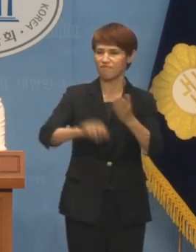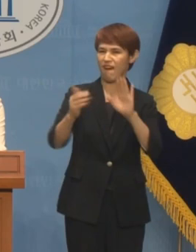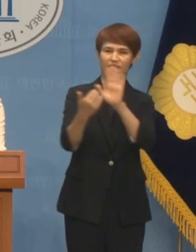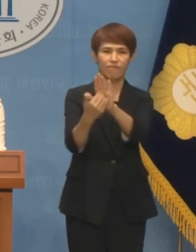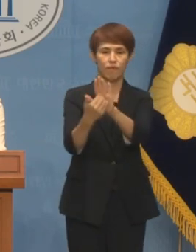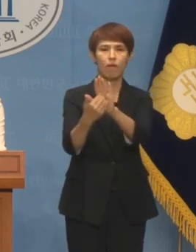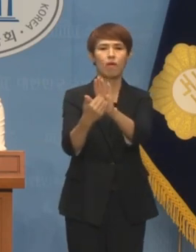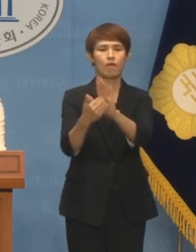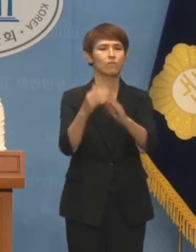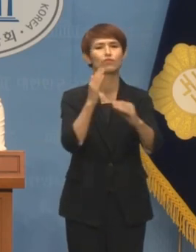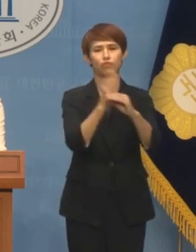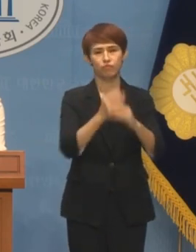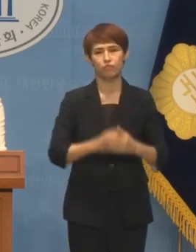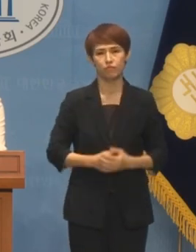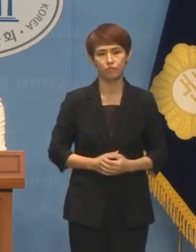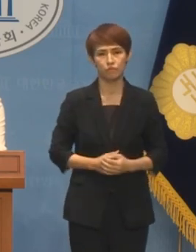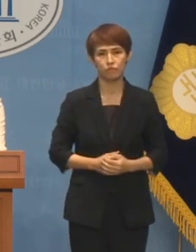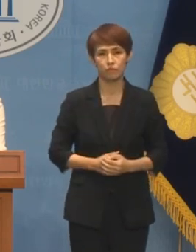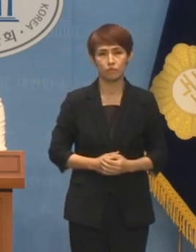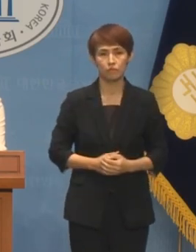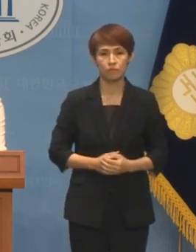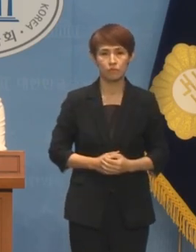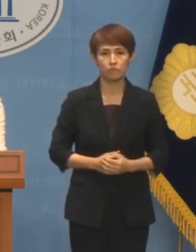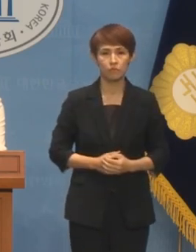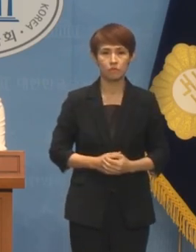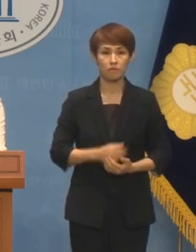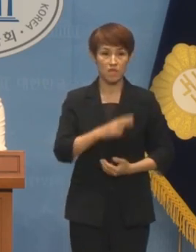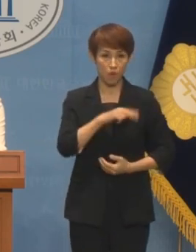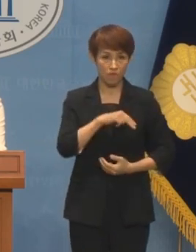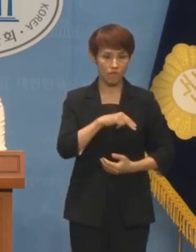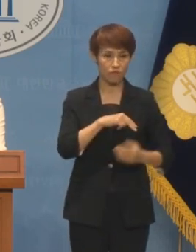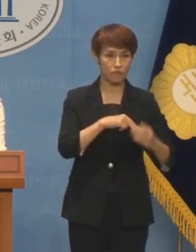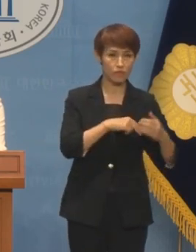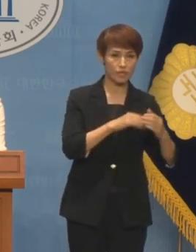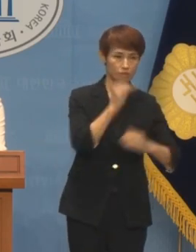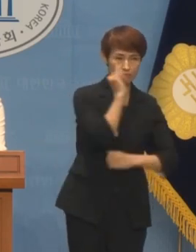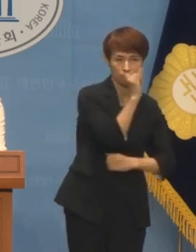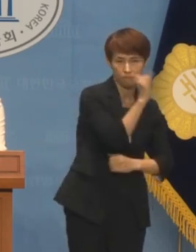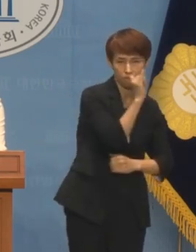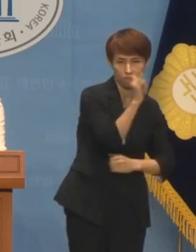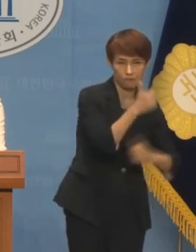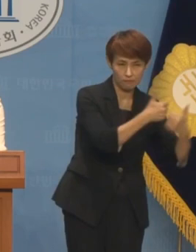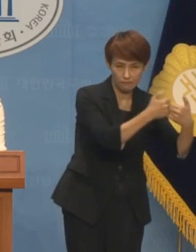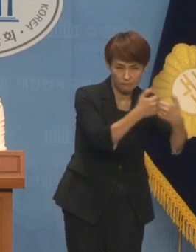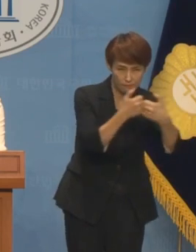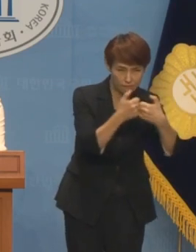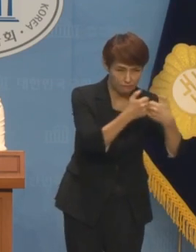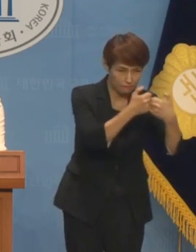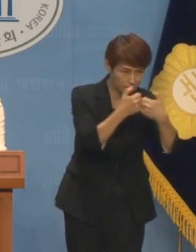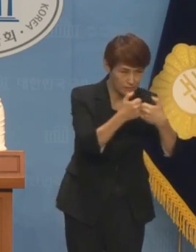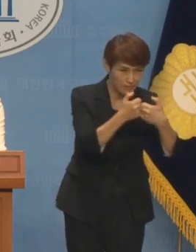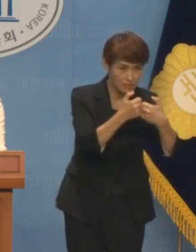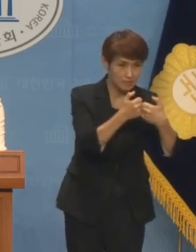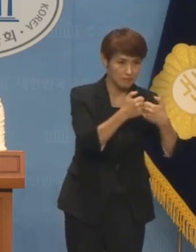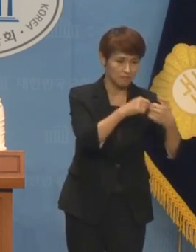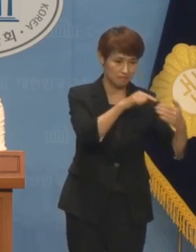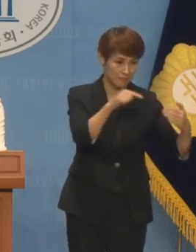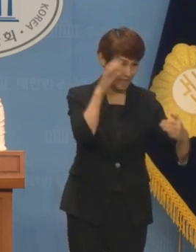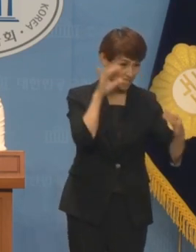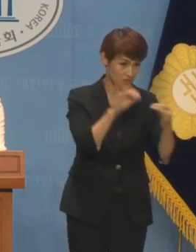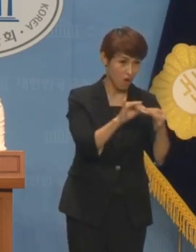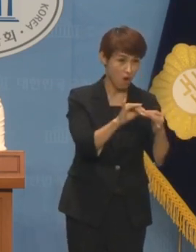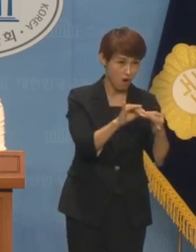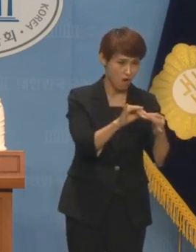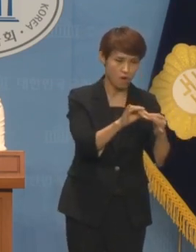있습니다. 지도부는 의원들에게 전화 돌리고 면담을 하더니 내부에서는 찬성 의원들에게